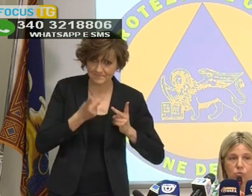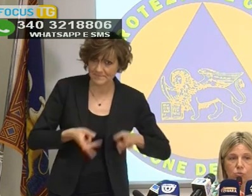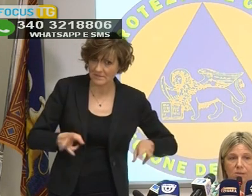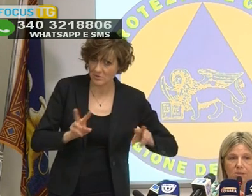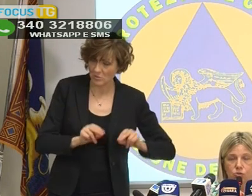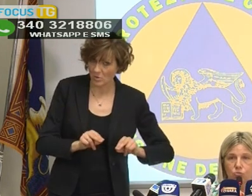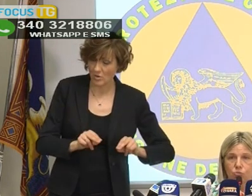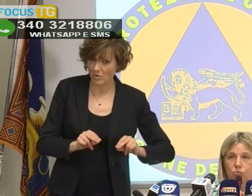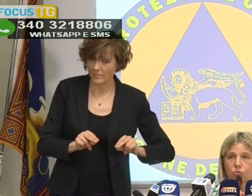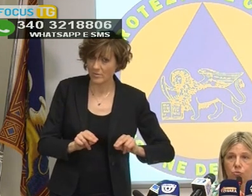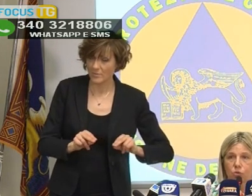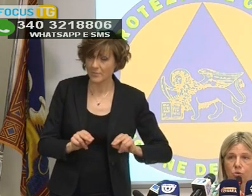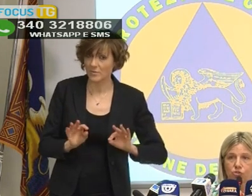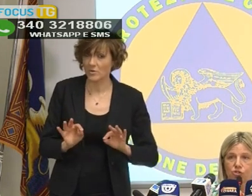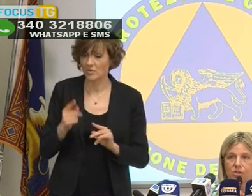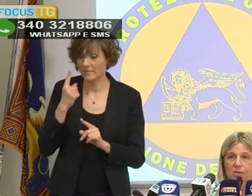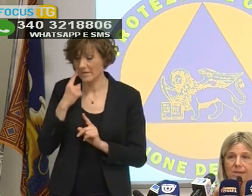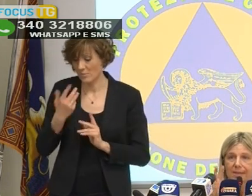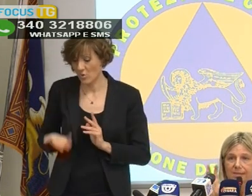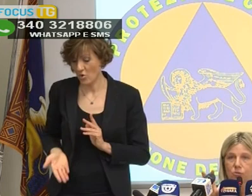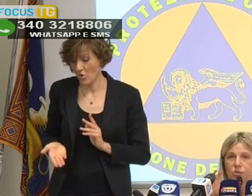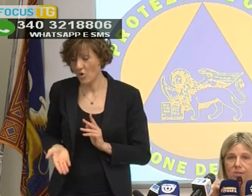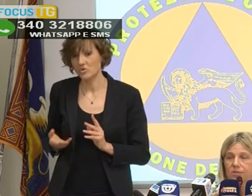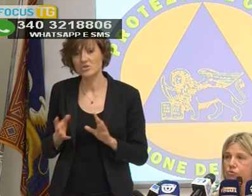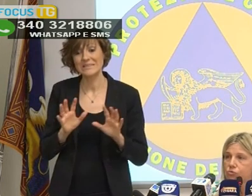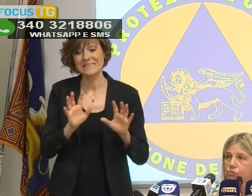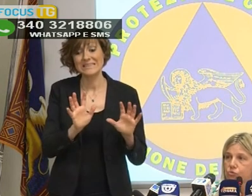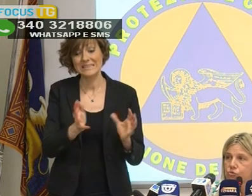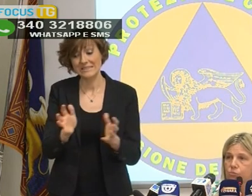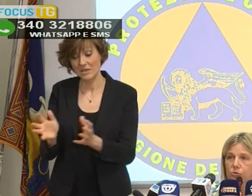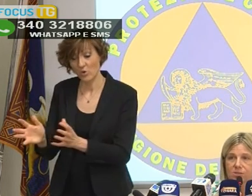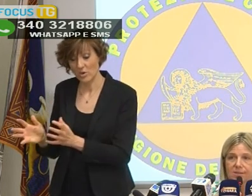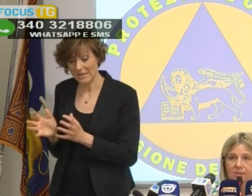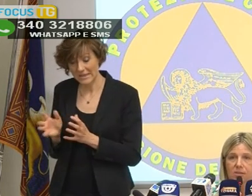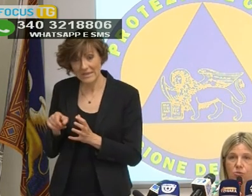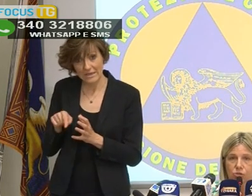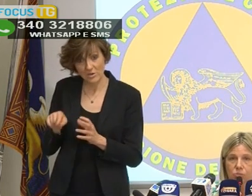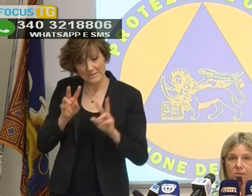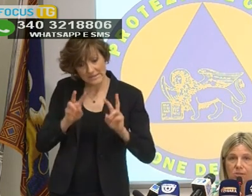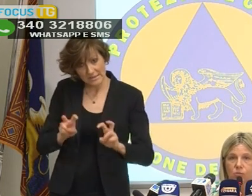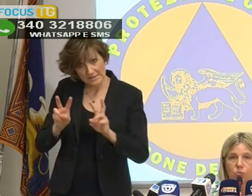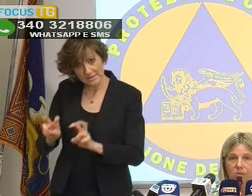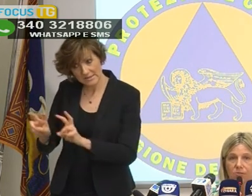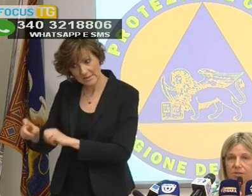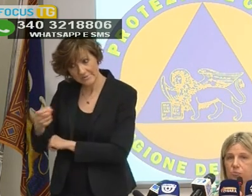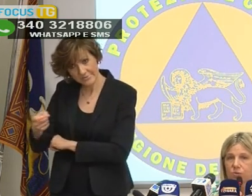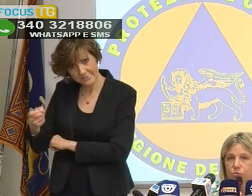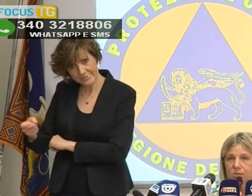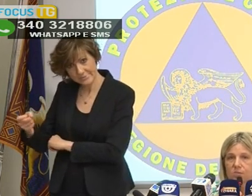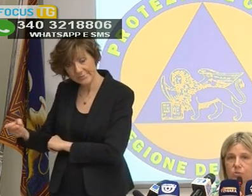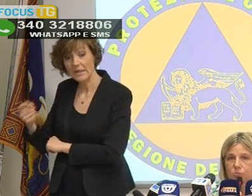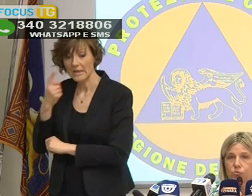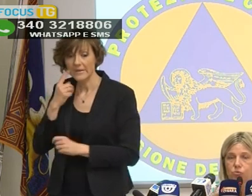rispetto appunto a quelle che sono oggi le categorie che sono sottoposte a screening continuativo, e faremo